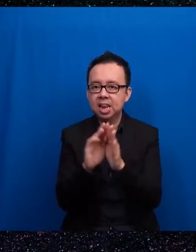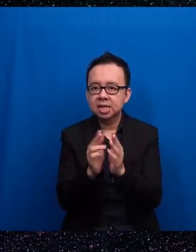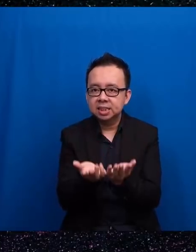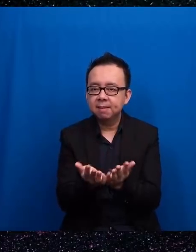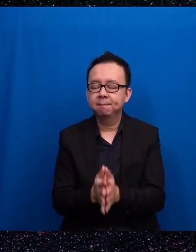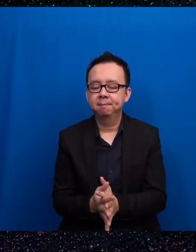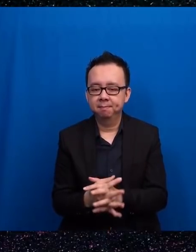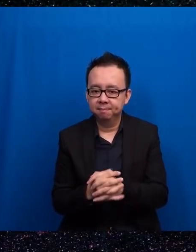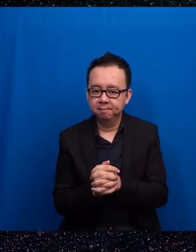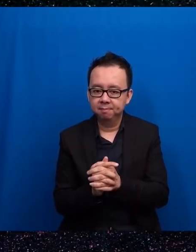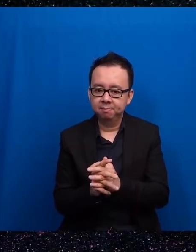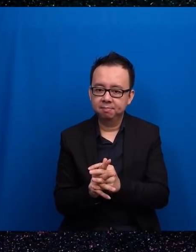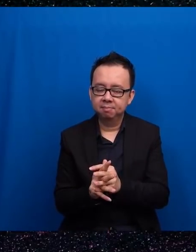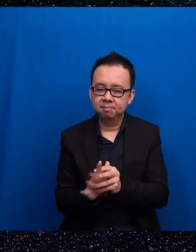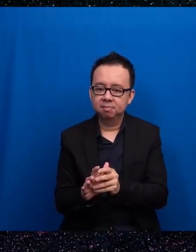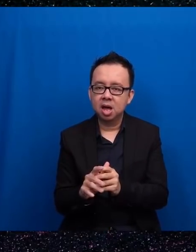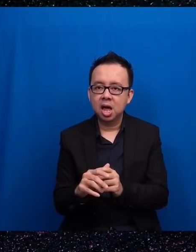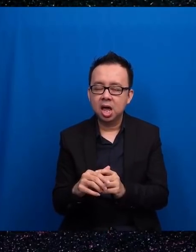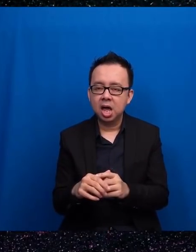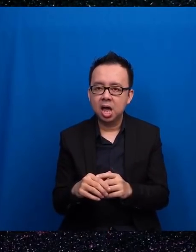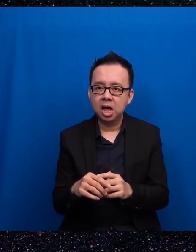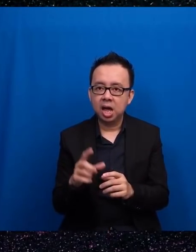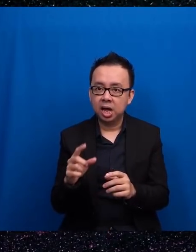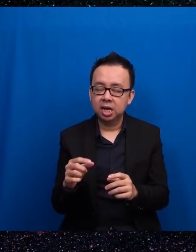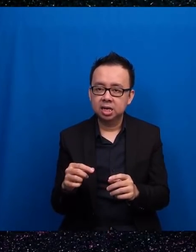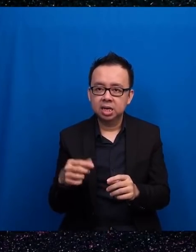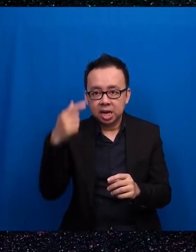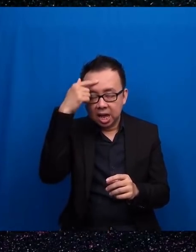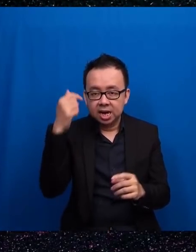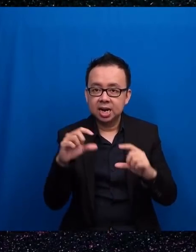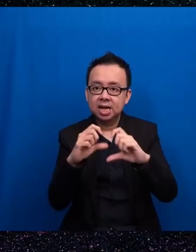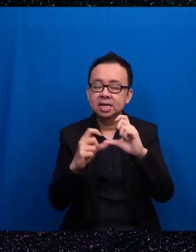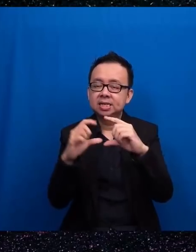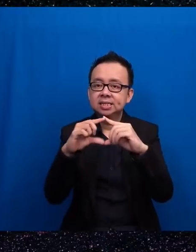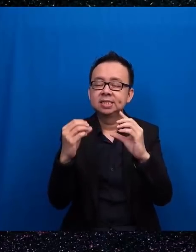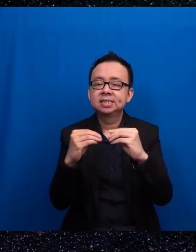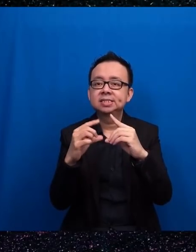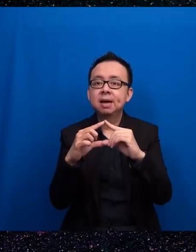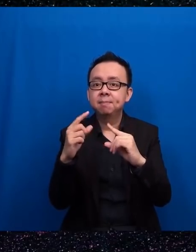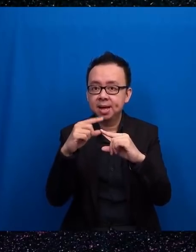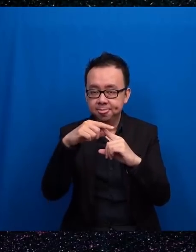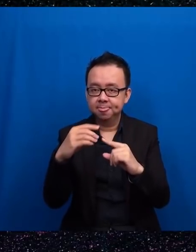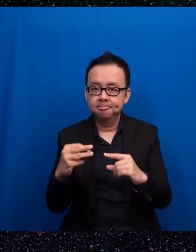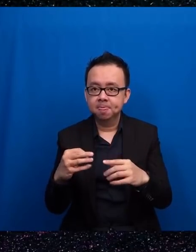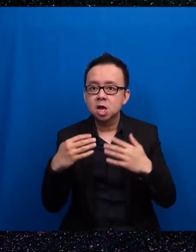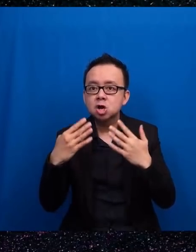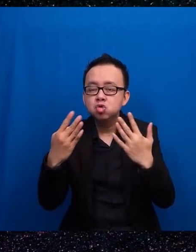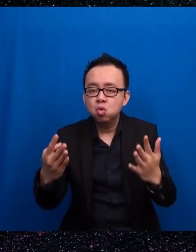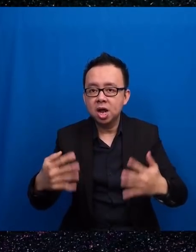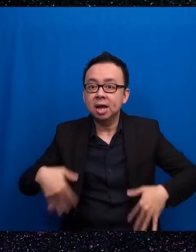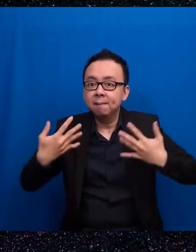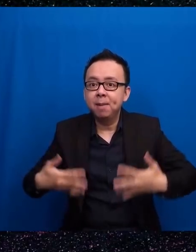Akan ada the joy of the Lord keluar Sabat. Inilah nubuat. Keluar daripada